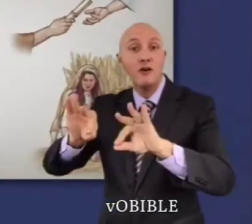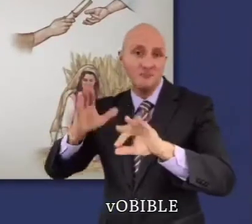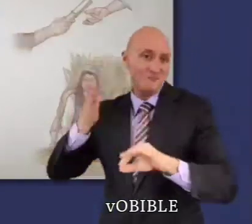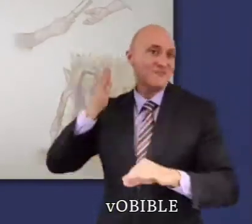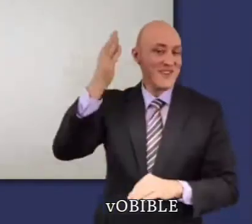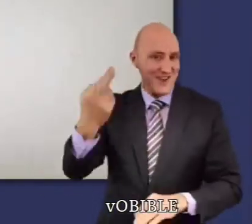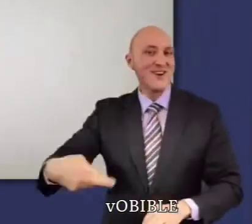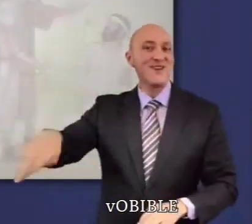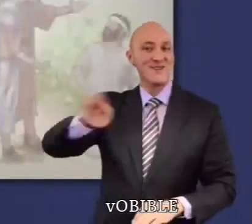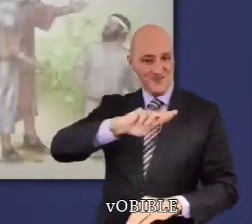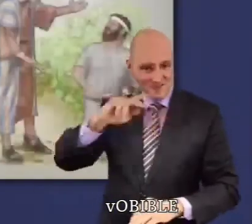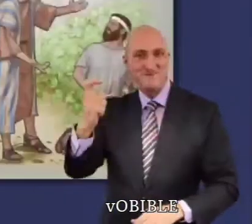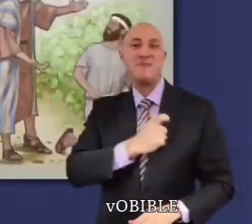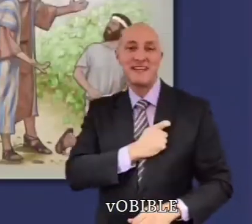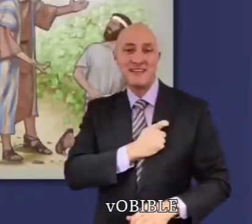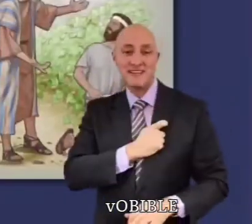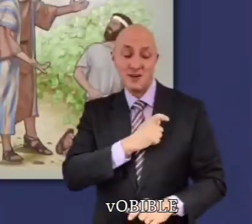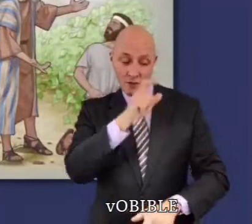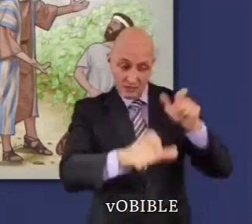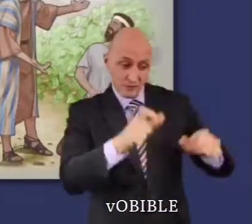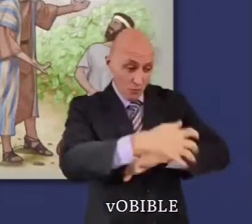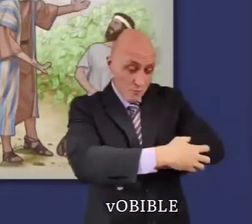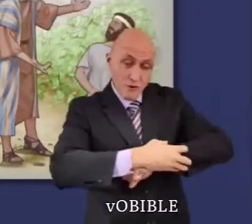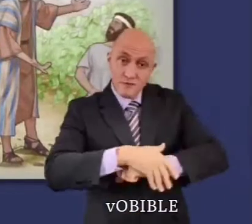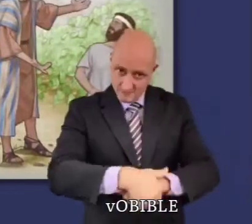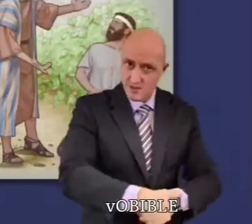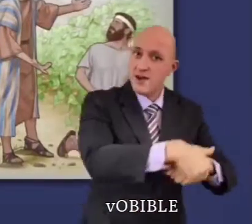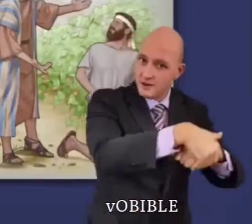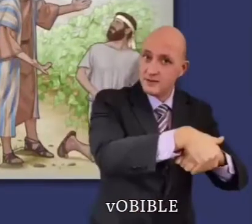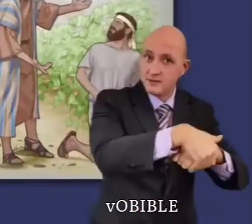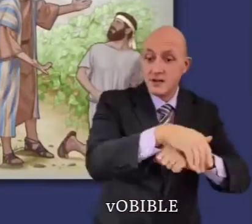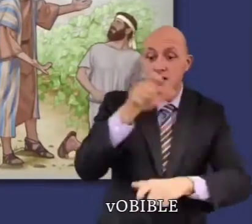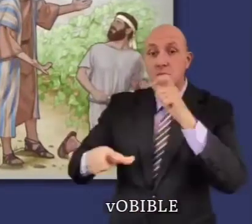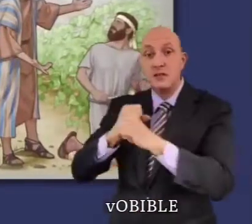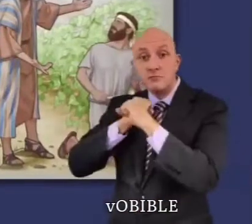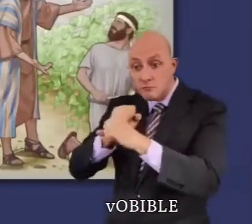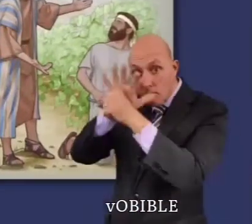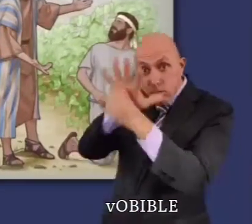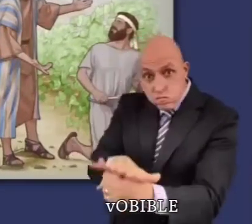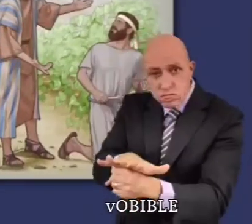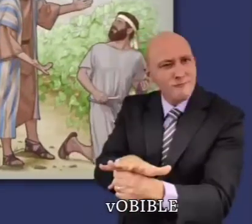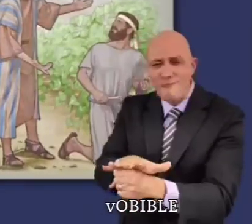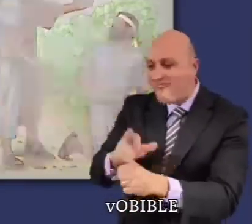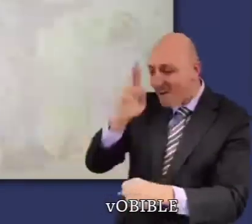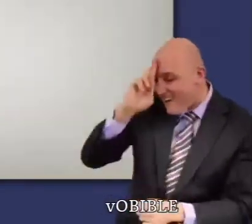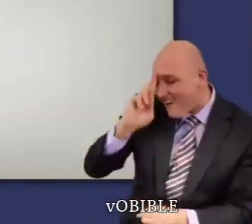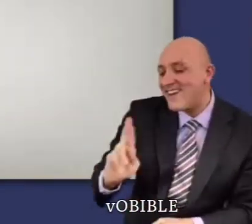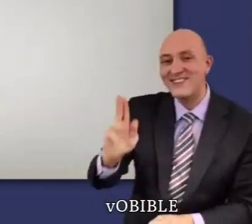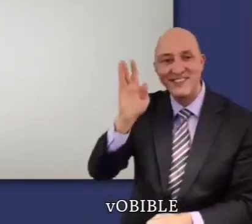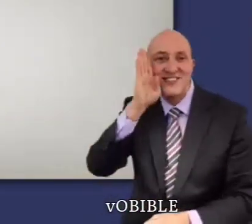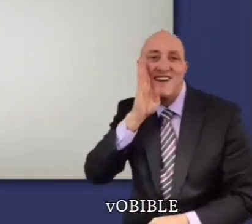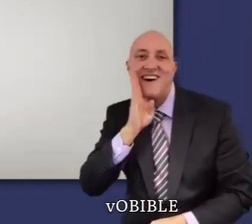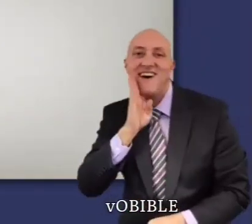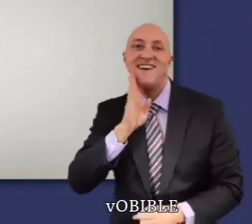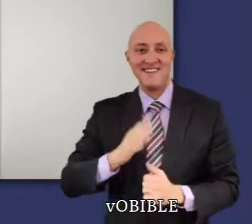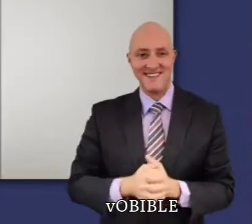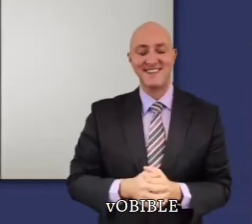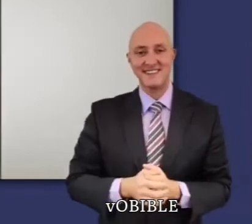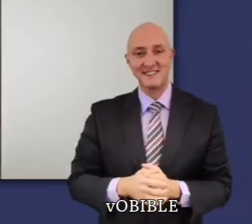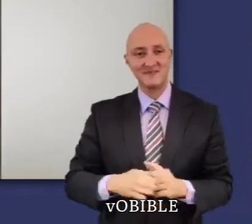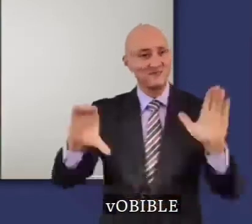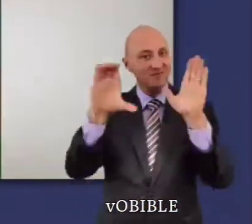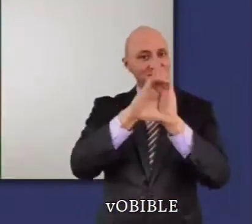des lois concernant l'année sabbatique, l'année du jubilé, la restitution d'un bien et la façon de